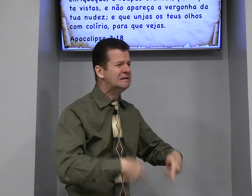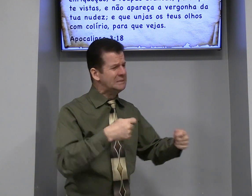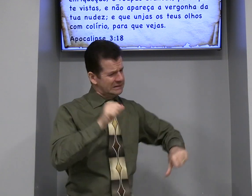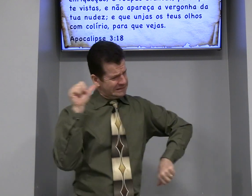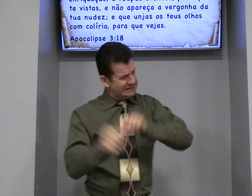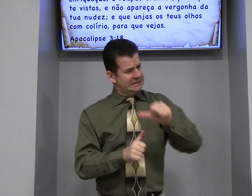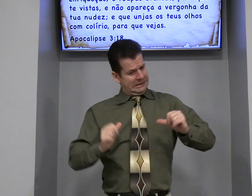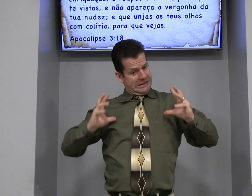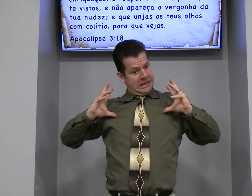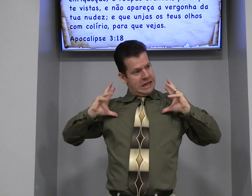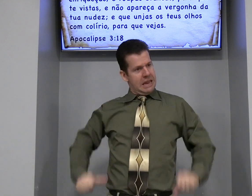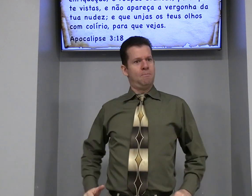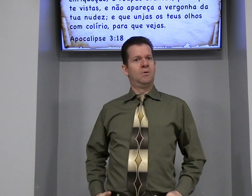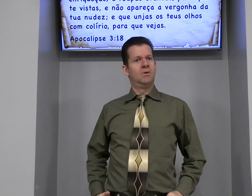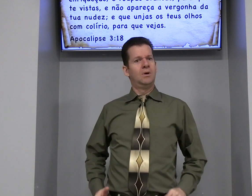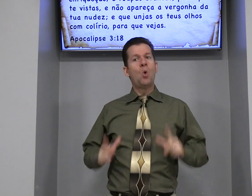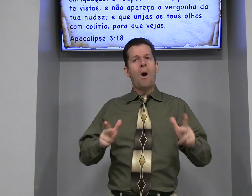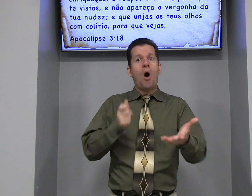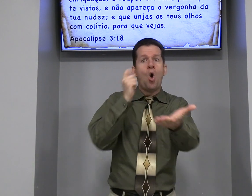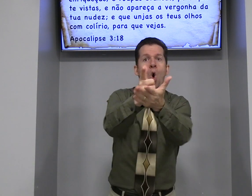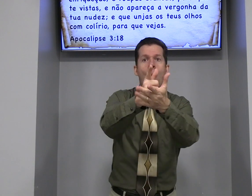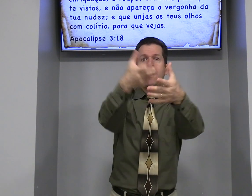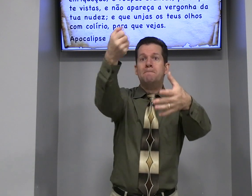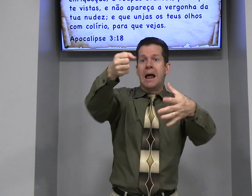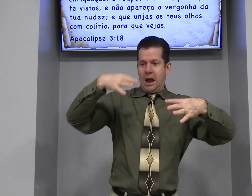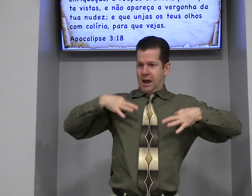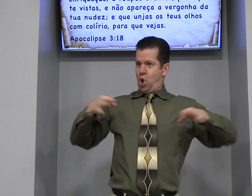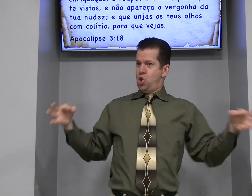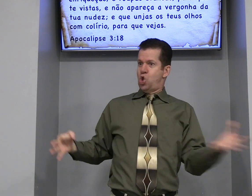e não apareça vergonha da tua nudez.